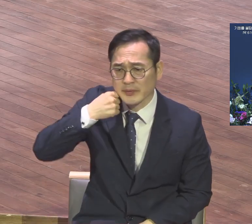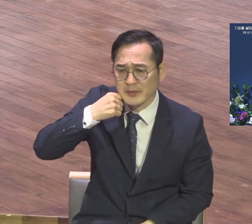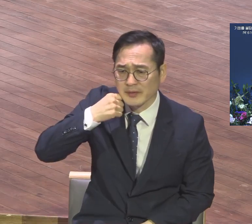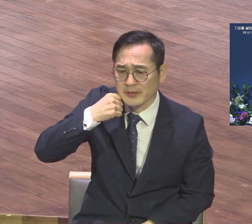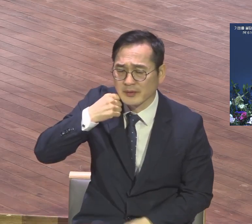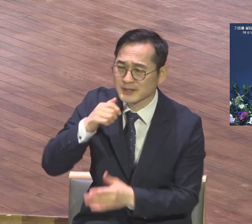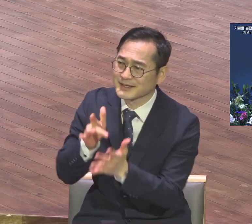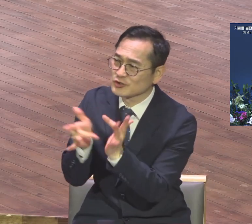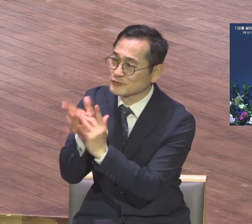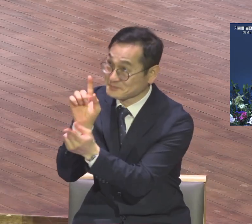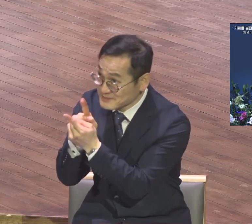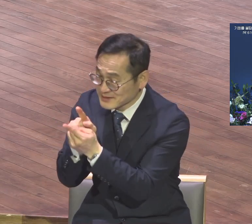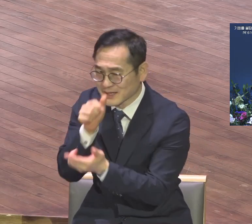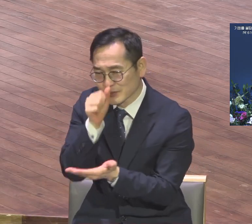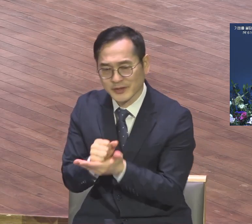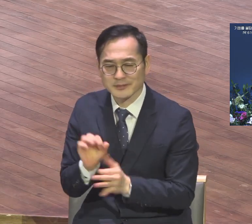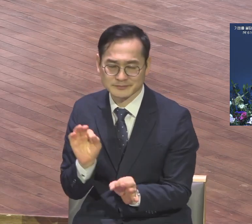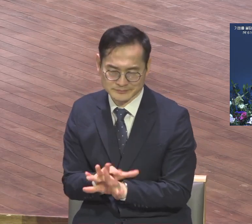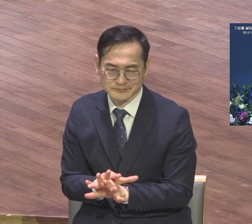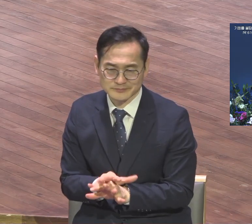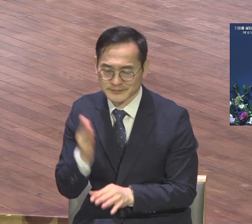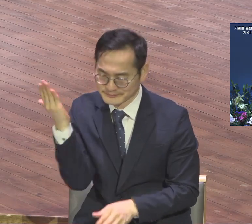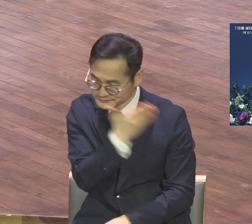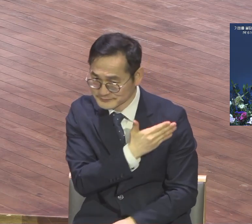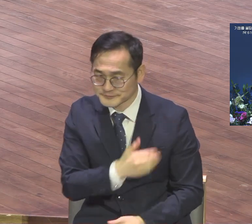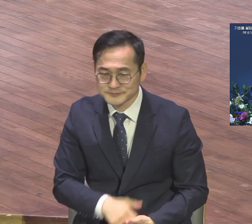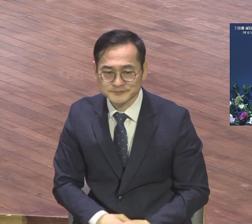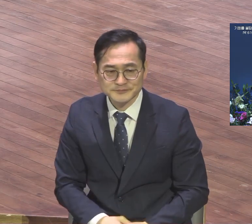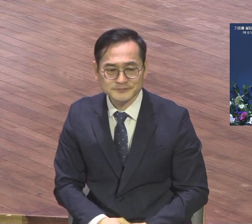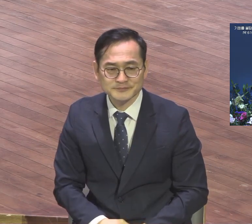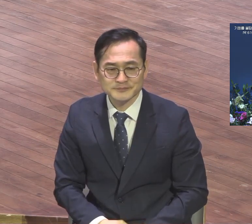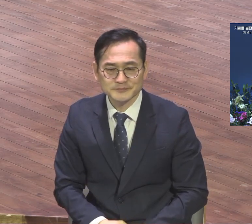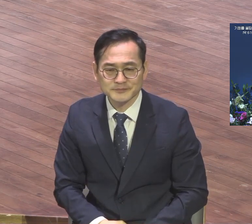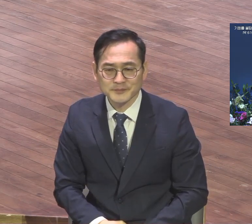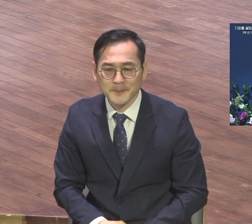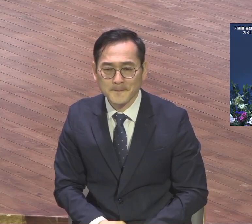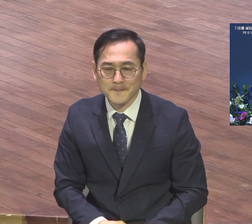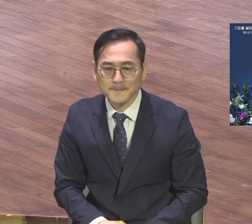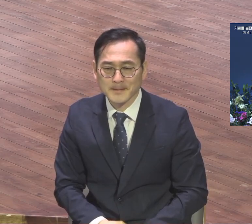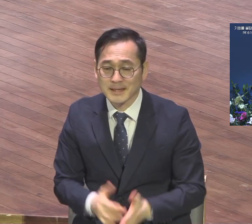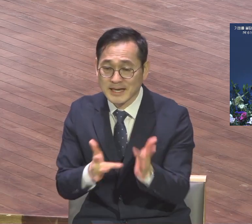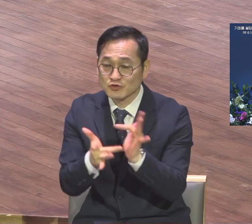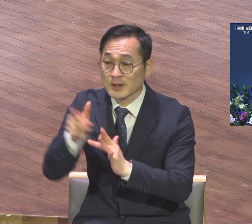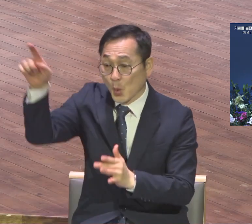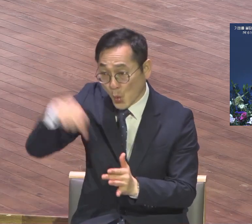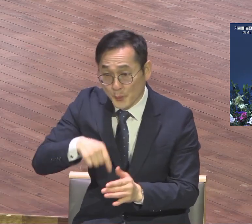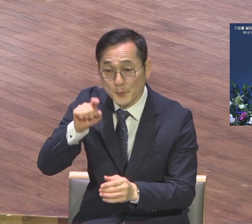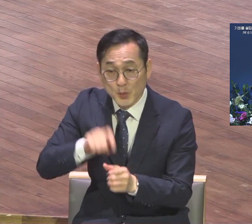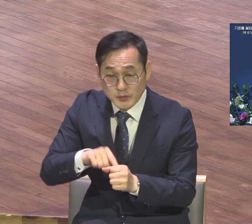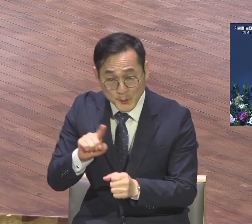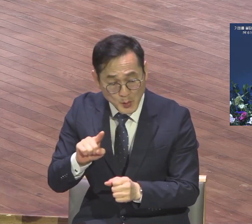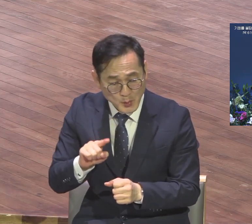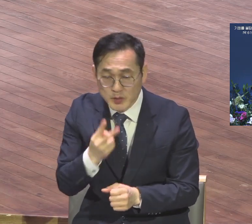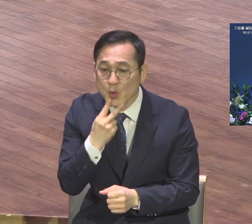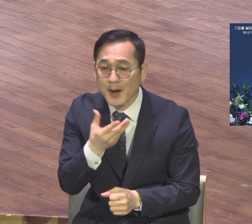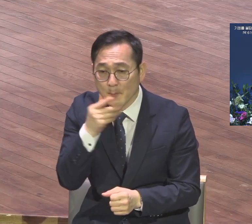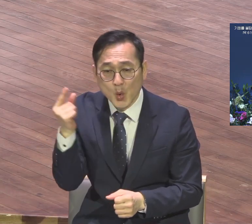제사장으로 오신 예수님. 그 다음에 예수님께서 이 땅 오신 목적이 뭐냐? 요한복음 8장 44절